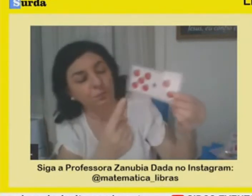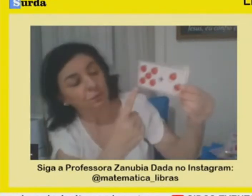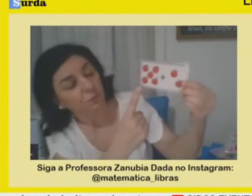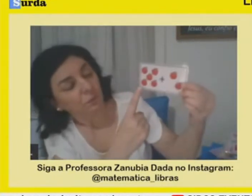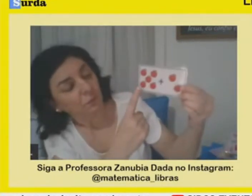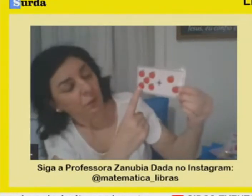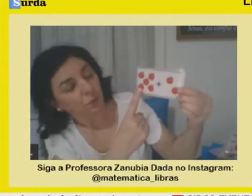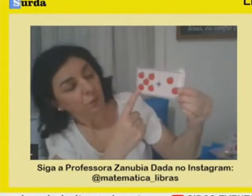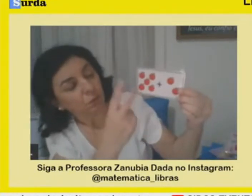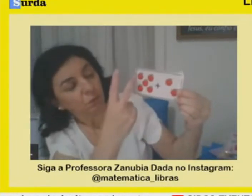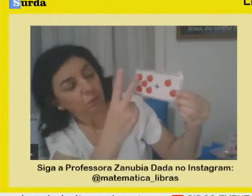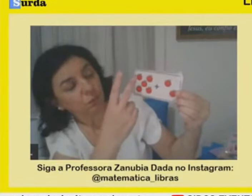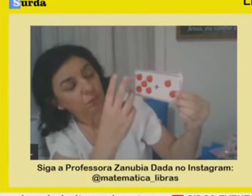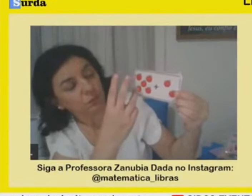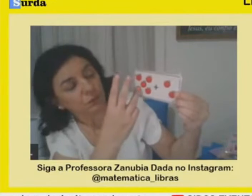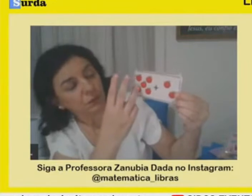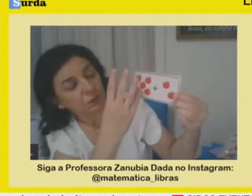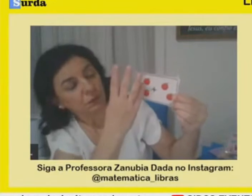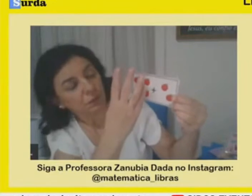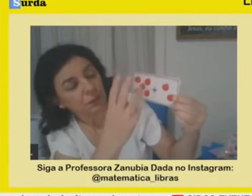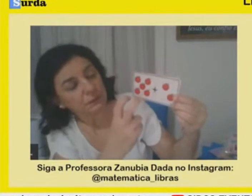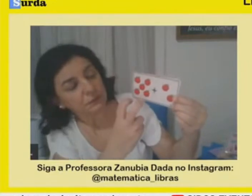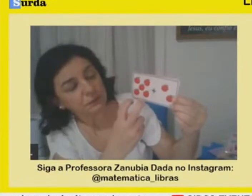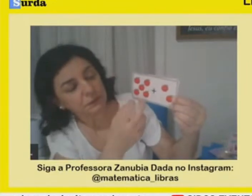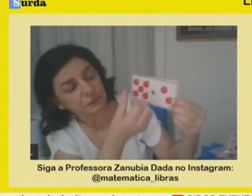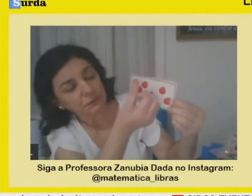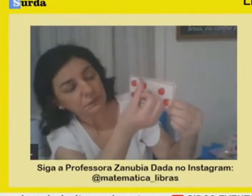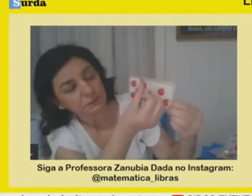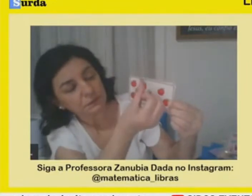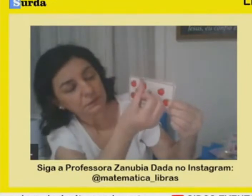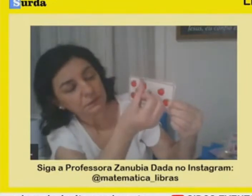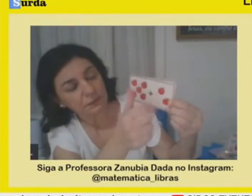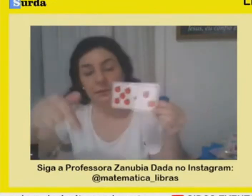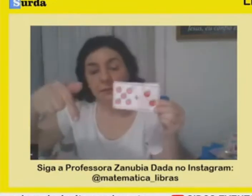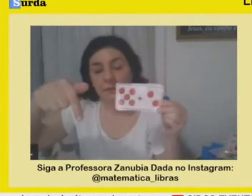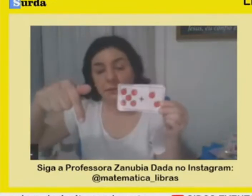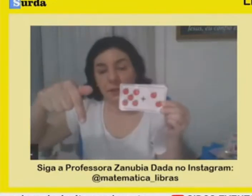Quantos? 5 mais 2.